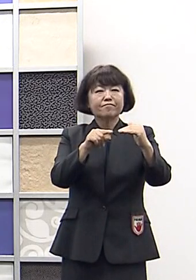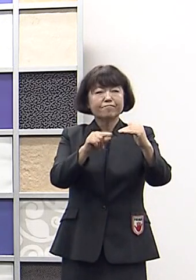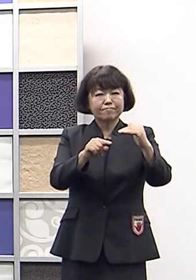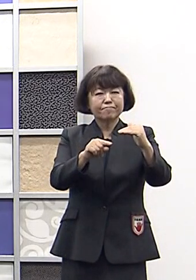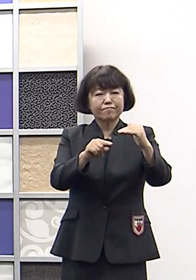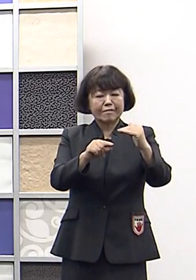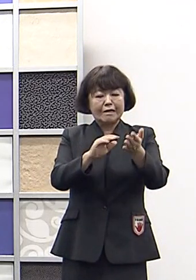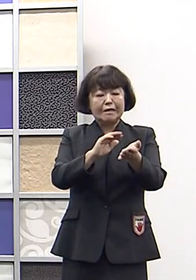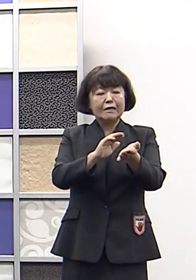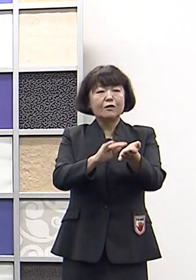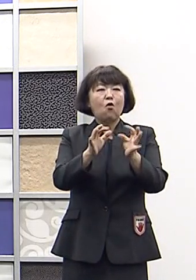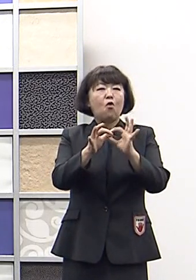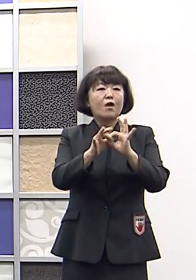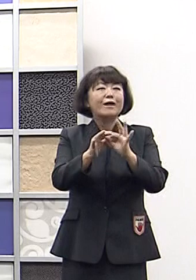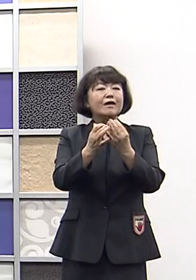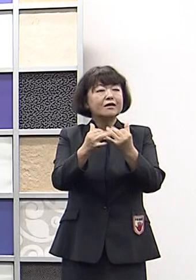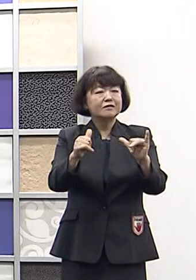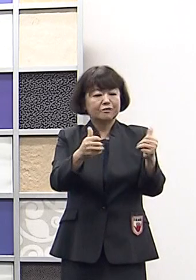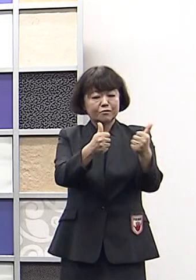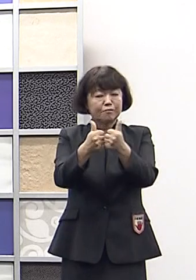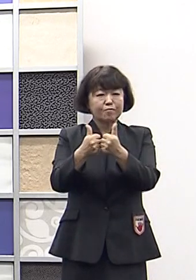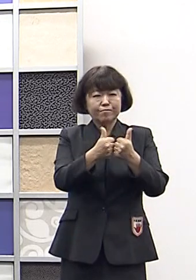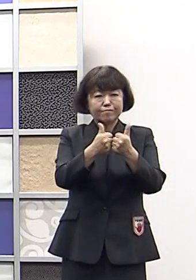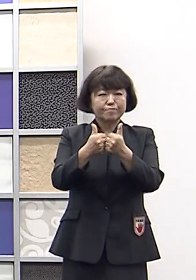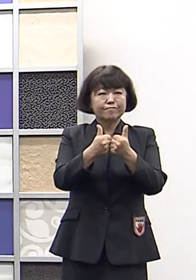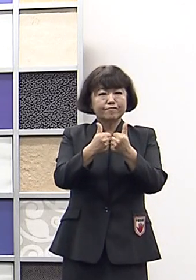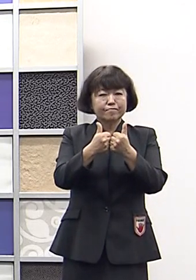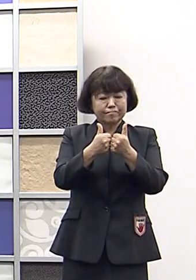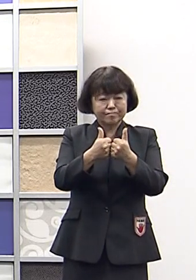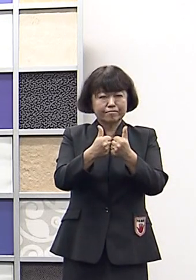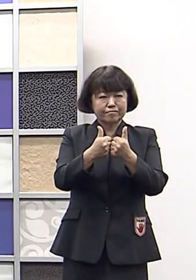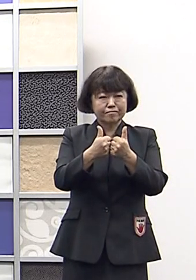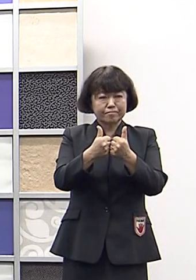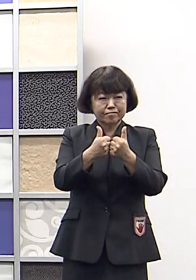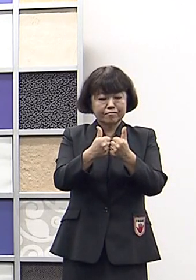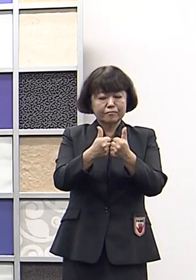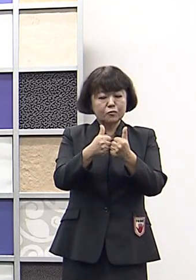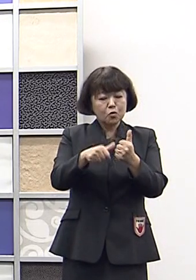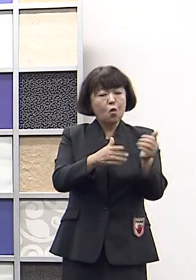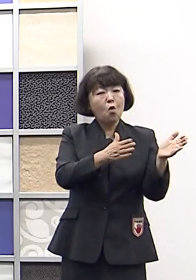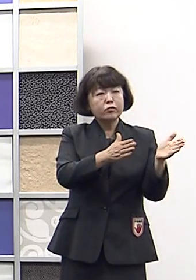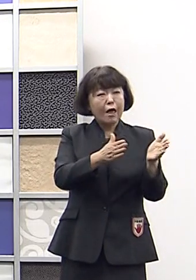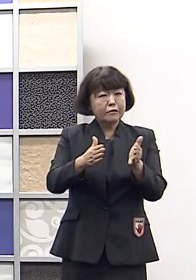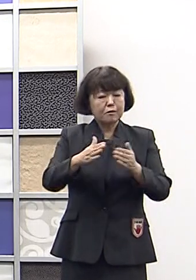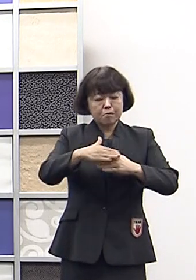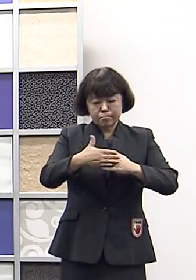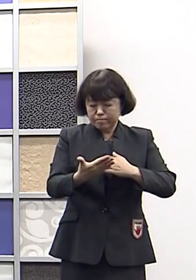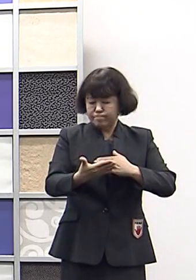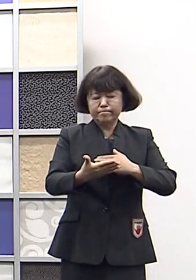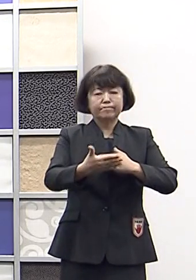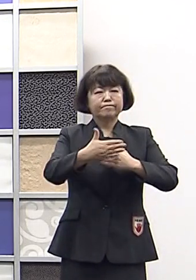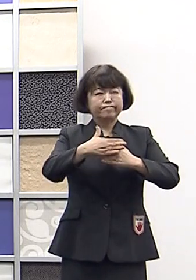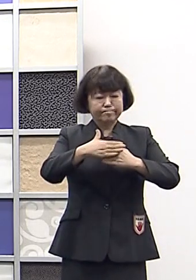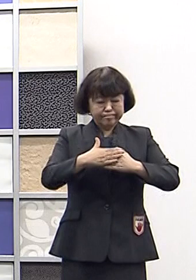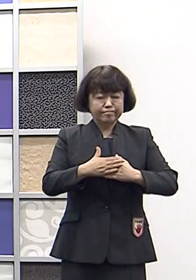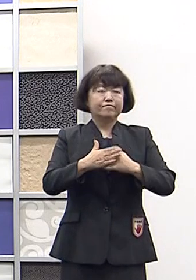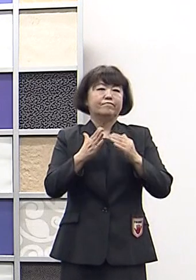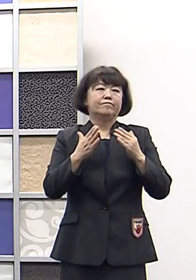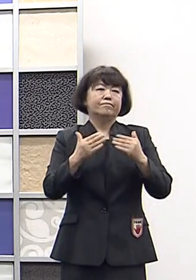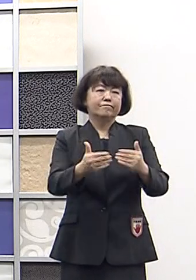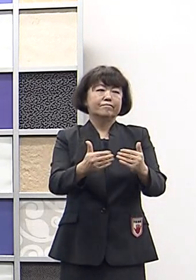県の医療関係者とも相談してですね、医療提供体制に異論ないように、取り計らっていきたいと思います